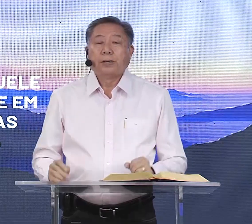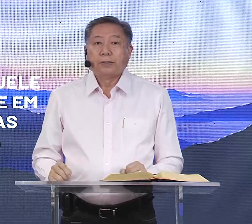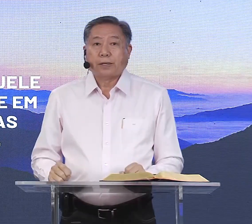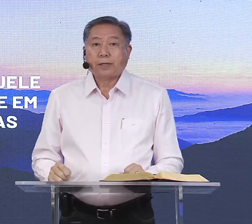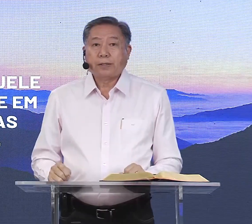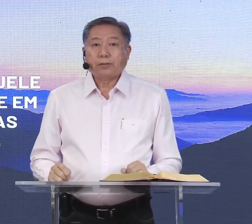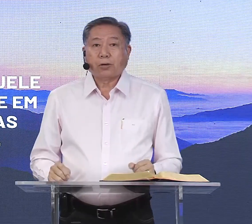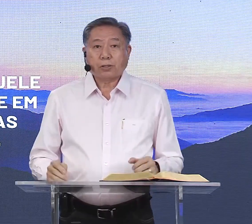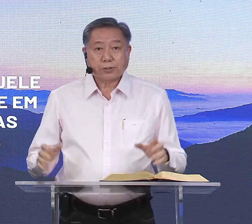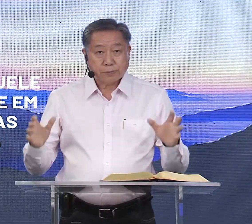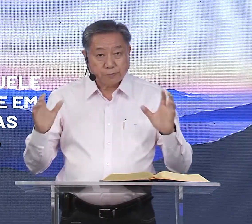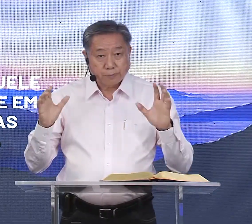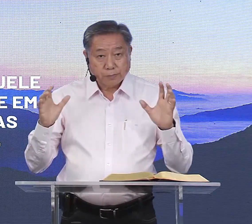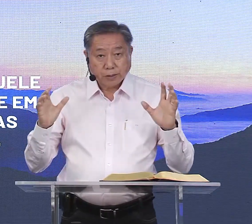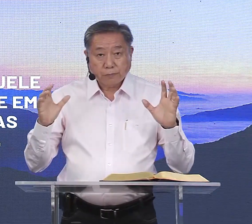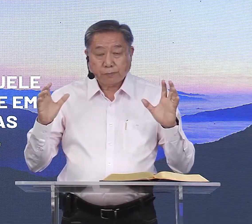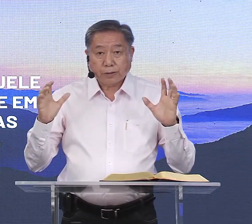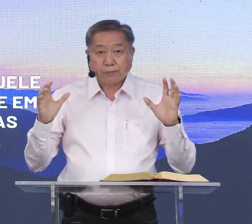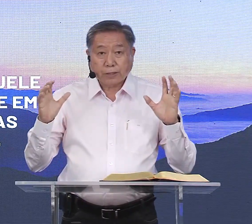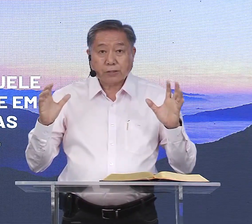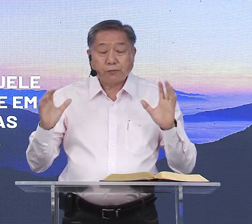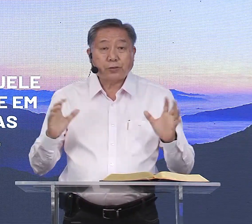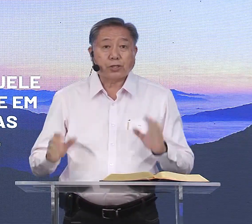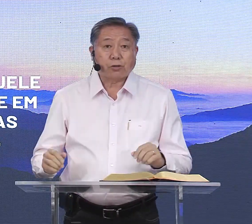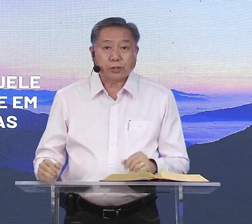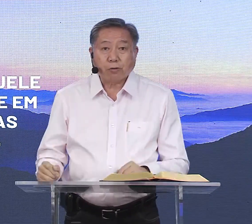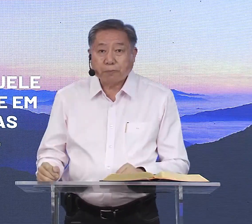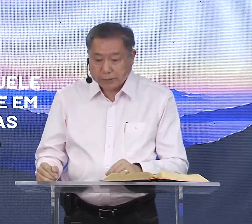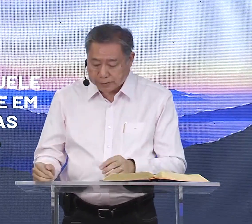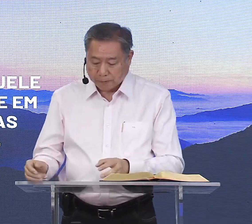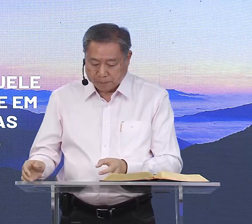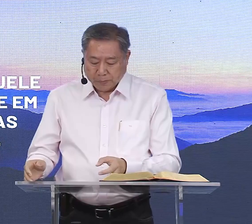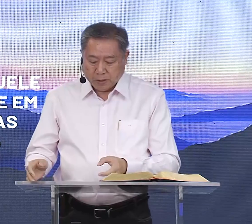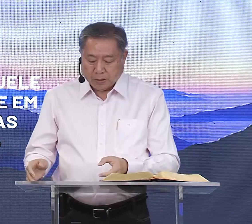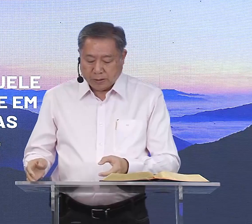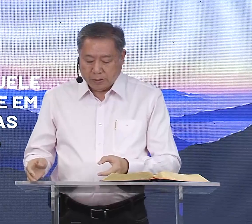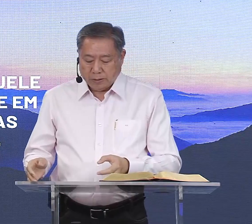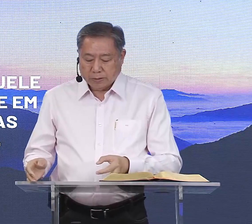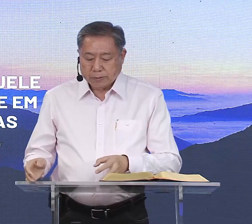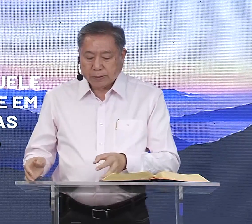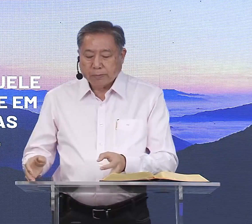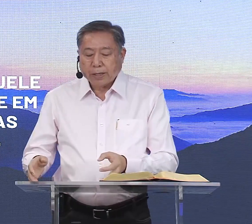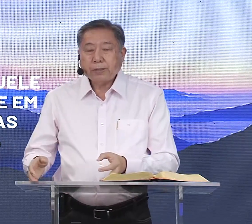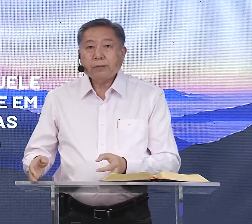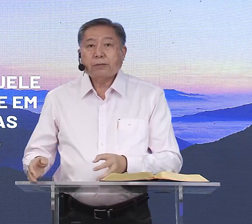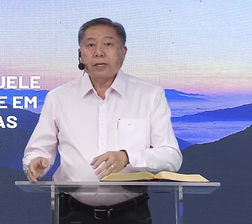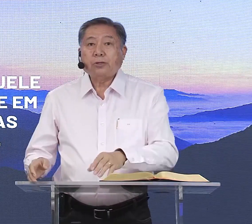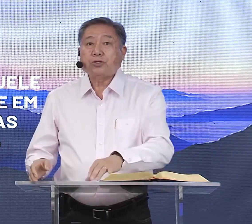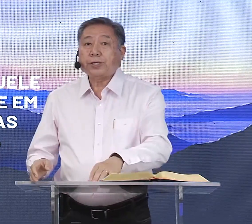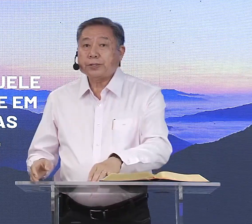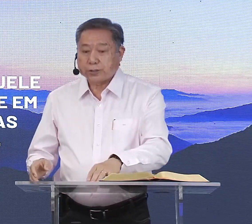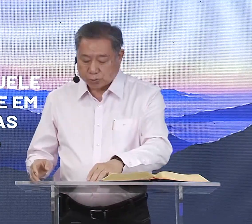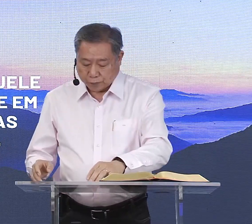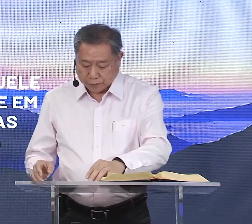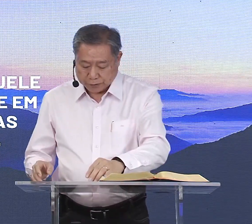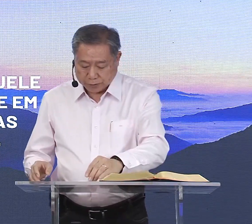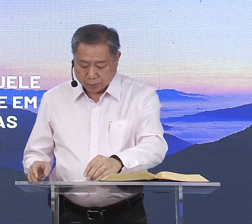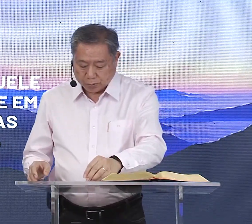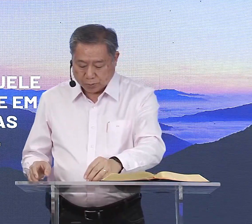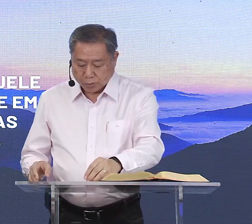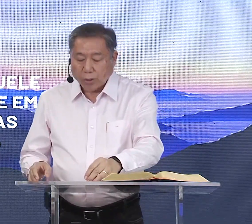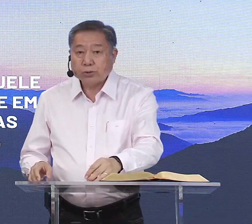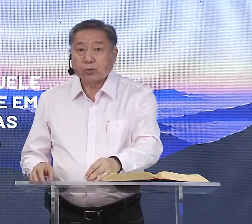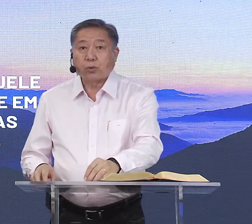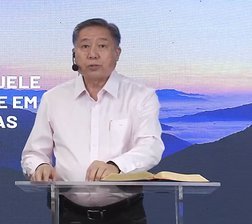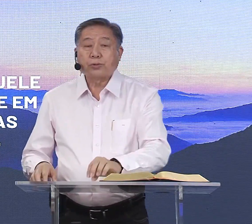material, né, e fica difícil a nossa compreensão. E também em Gênesis 1,